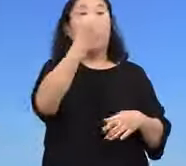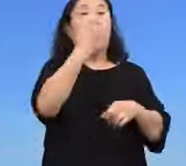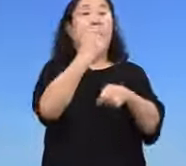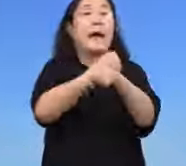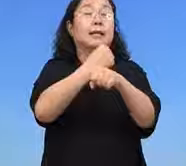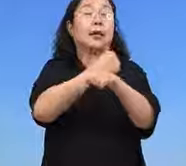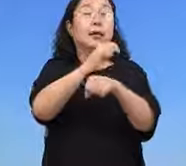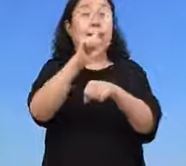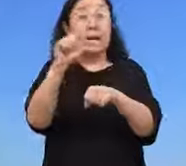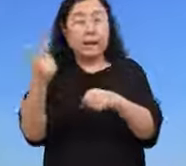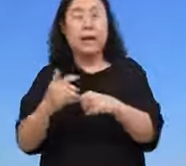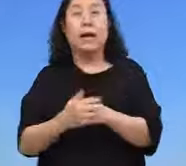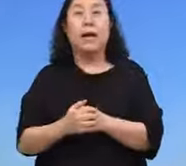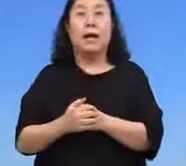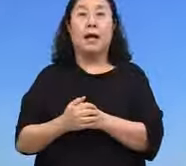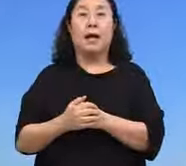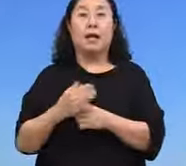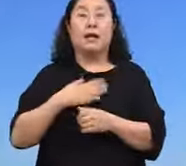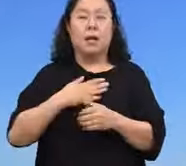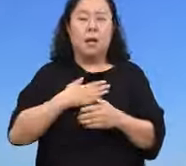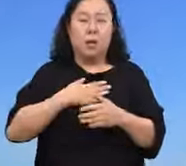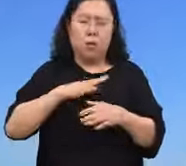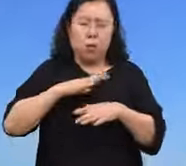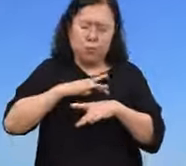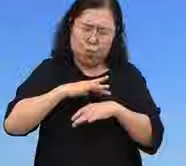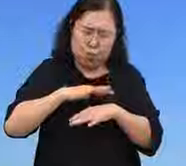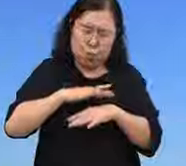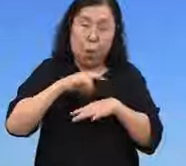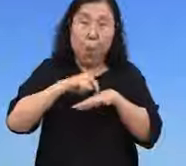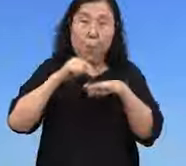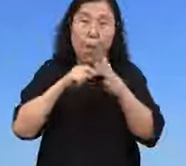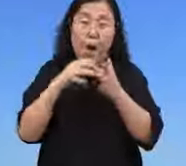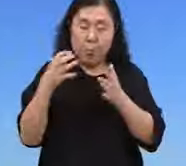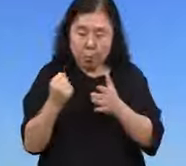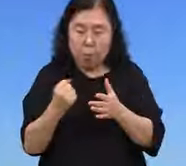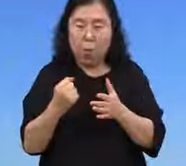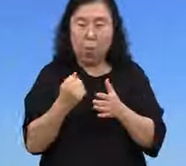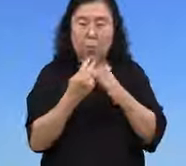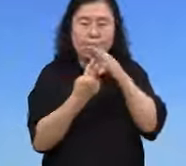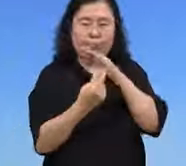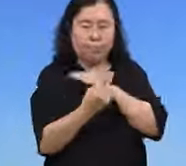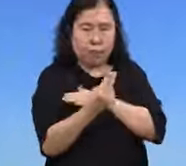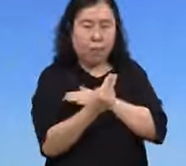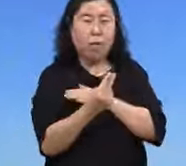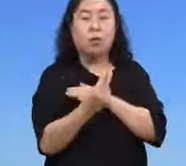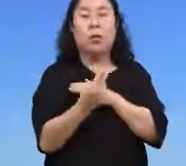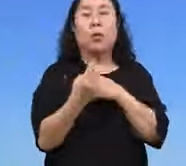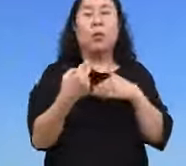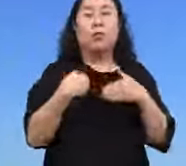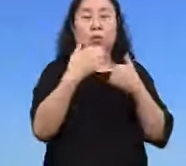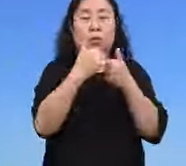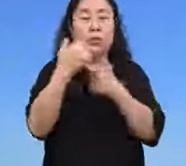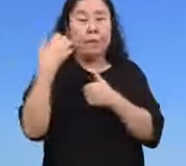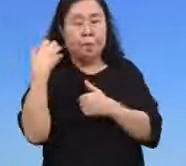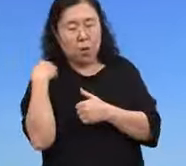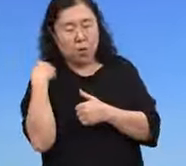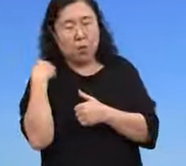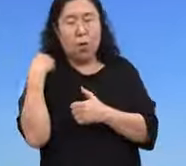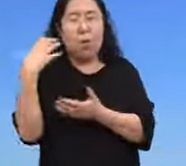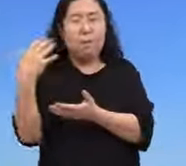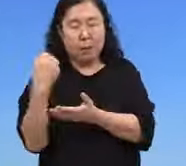떠벌리는 결과물로 이걸 받는 것이 아니라 부들부들 떨리는 미션으로, 사명으로 이거를 받아야 되는